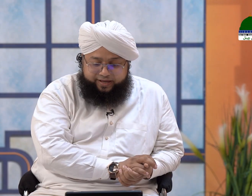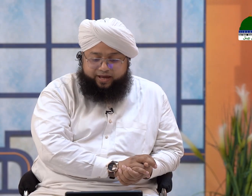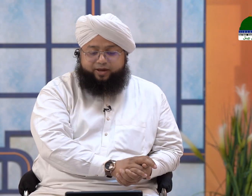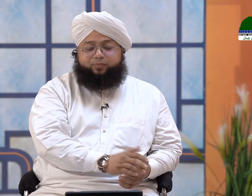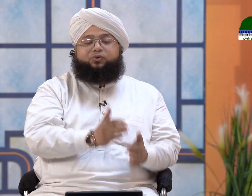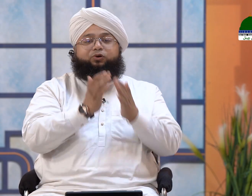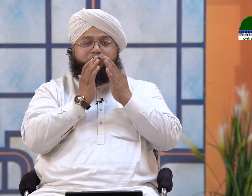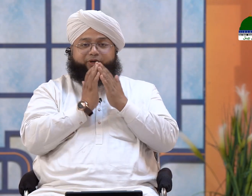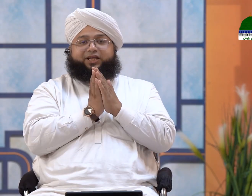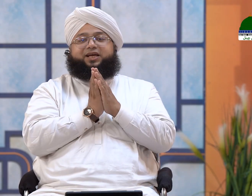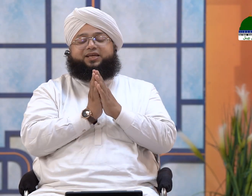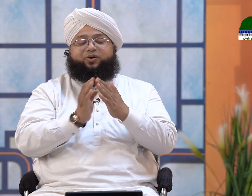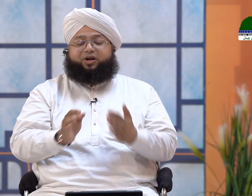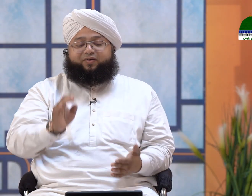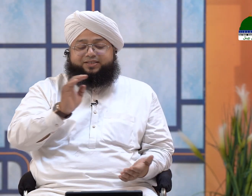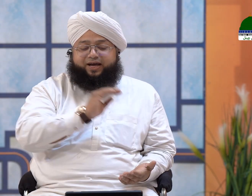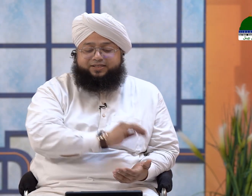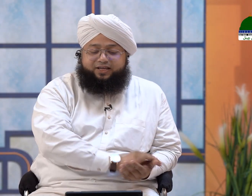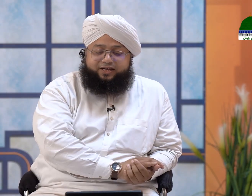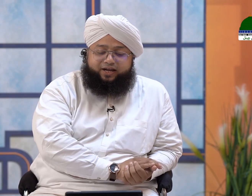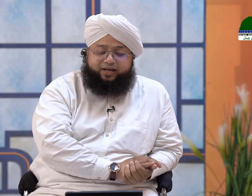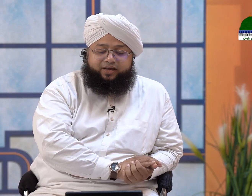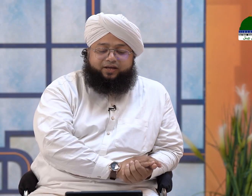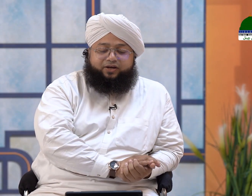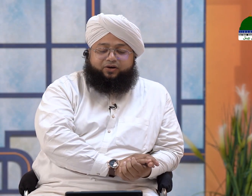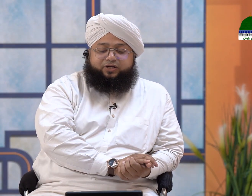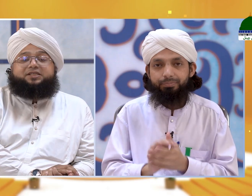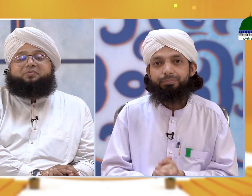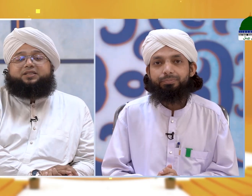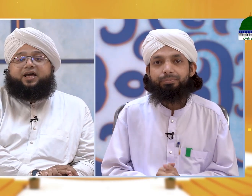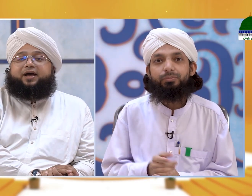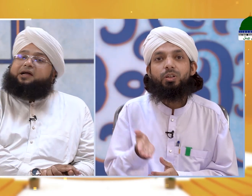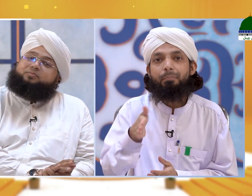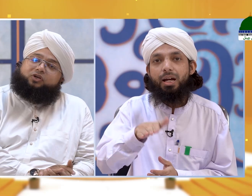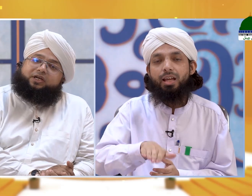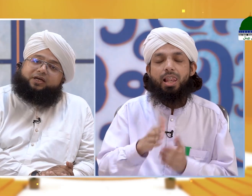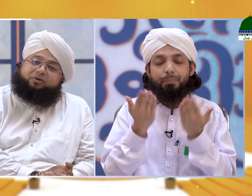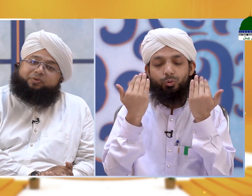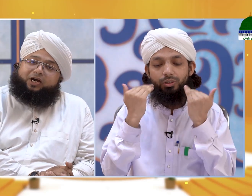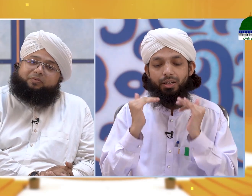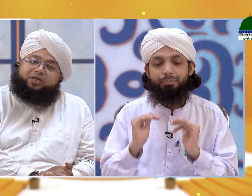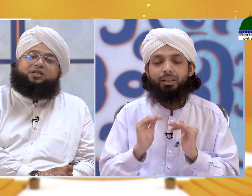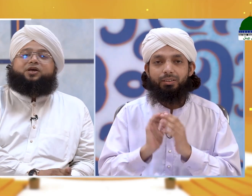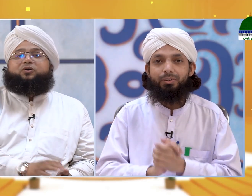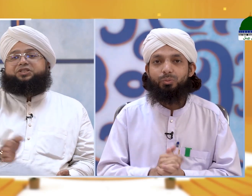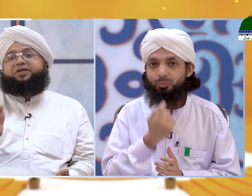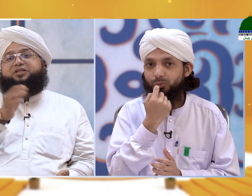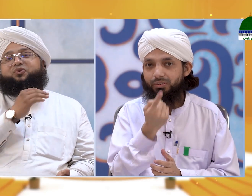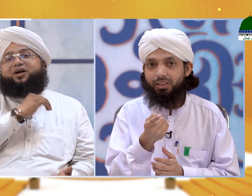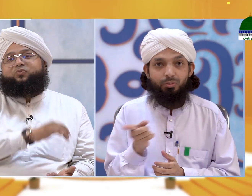چاہیے، منہ کو چھپانا چاہیے اور آواز آہستہ نکالے، اور اس کے بعد کہے الحمدللہ رب العالمین، اور جس نے یہ سنا وہ